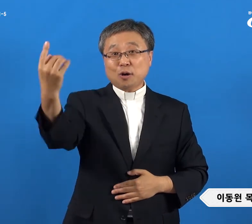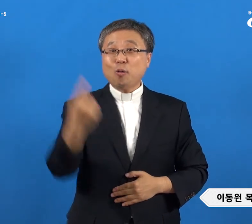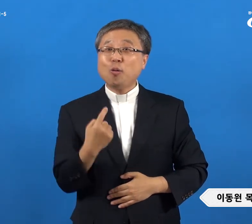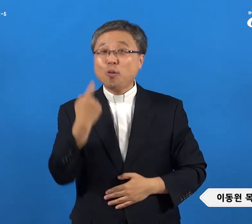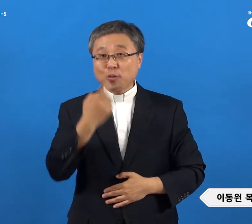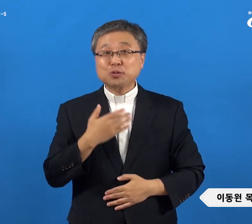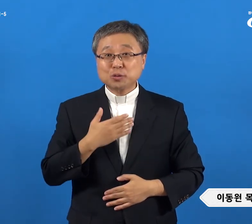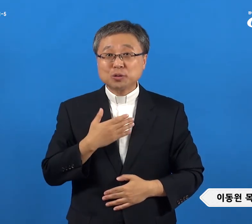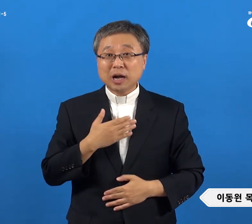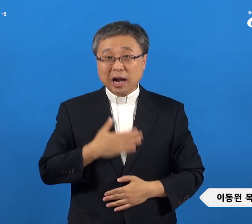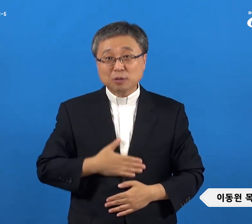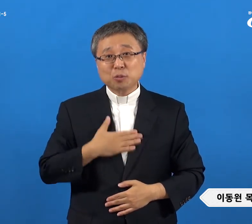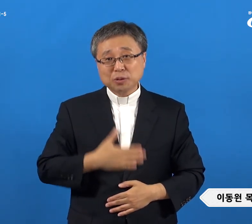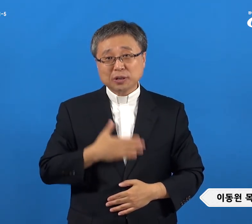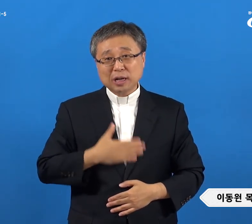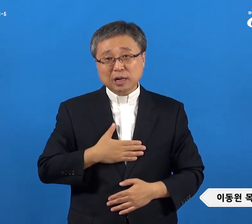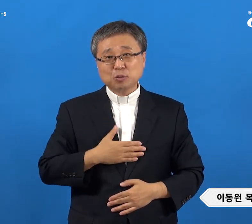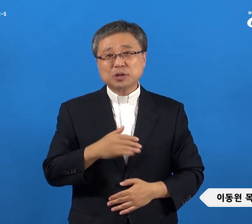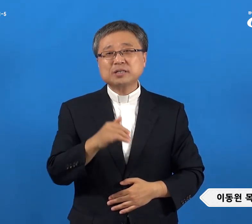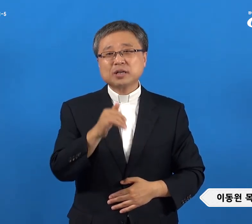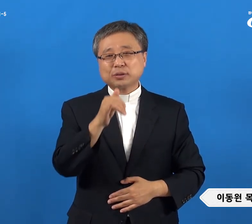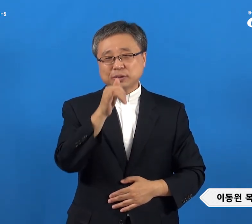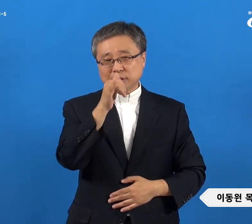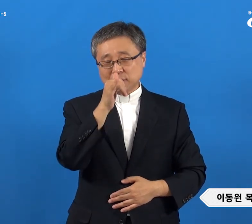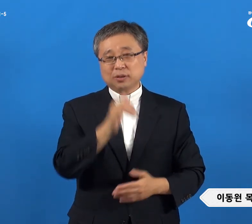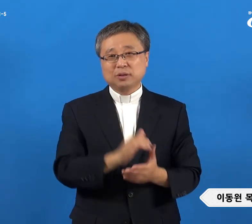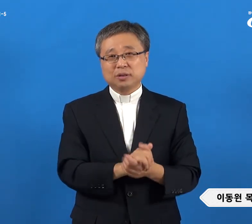줄 알고 있었어.